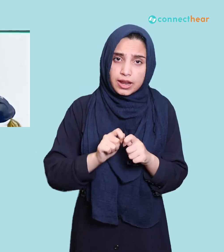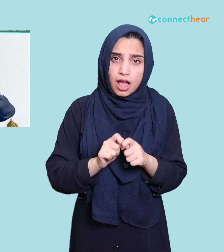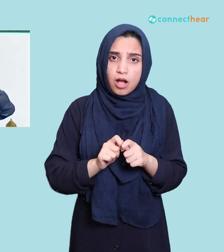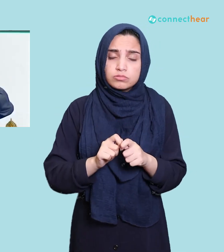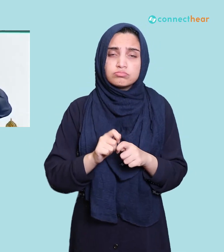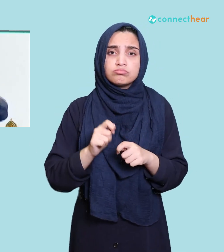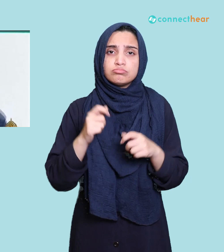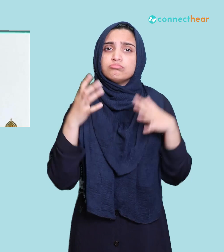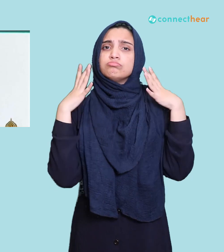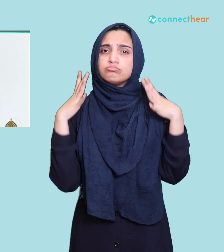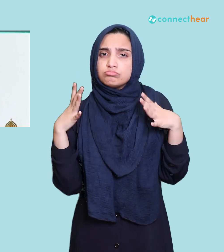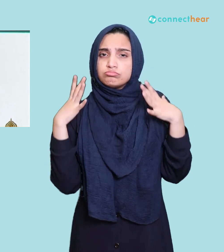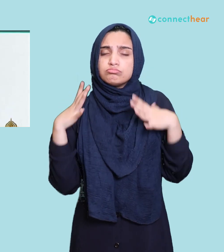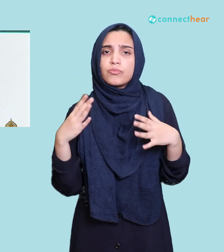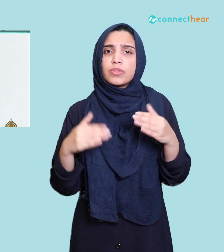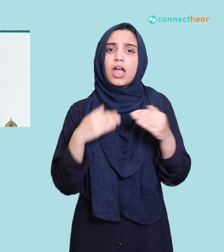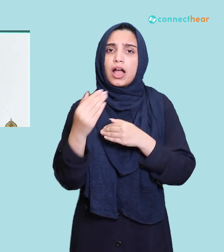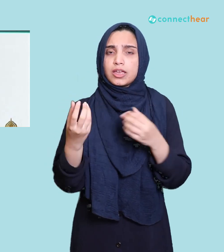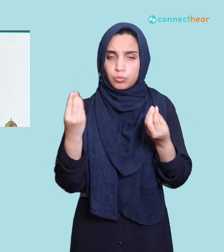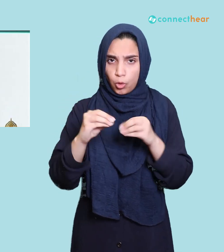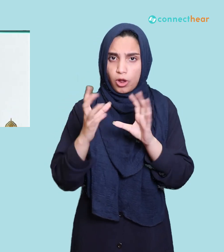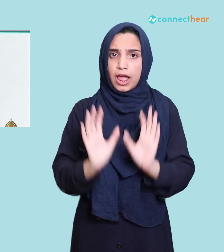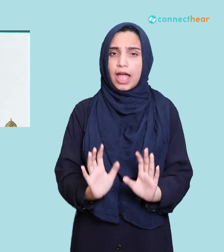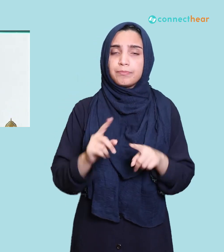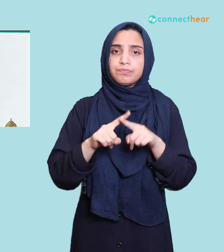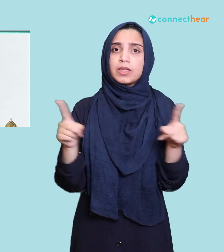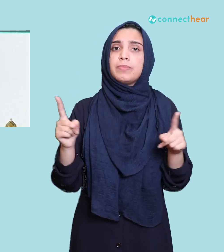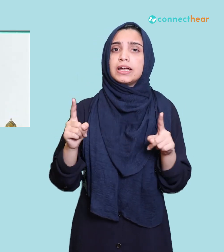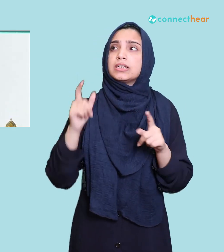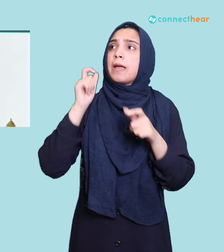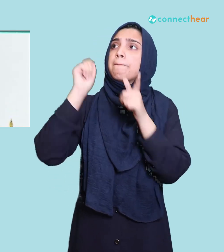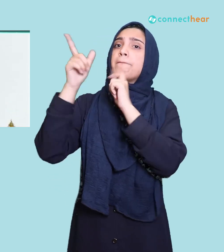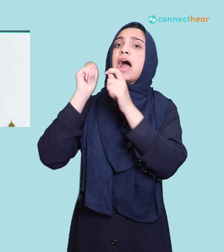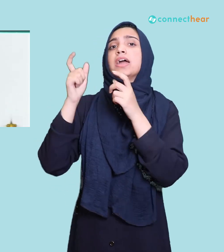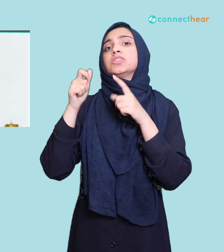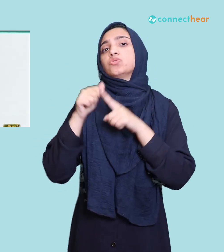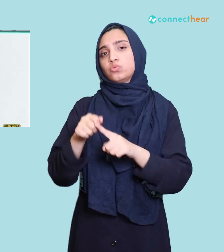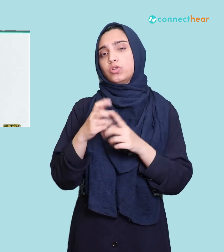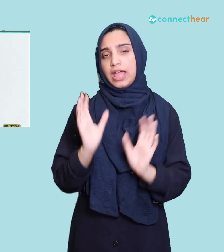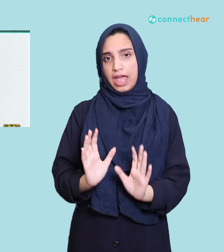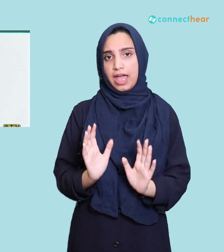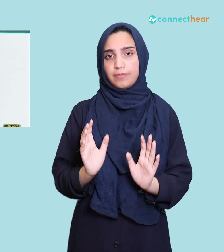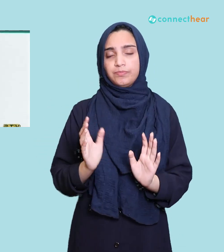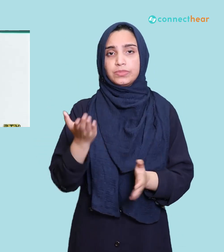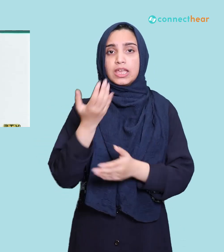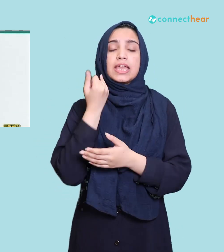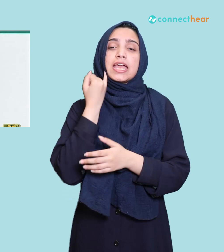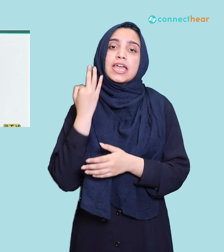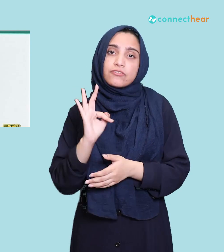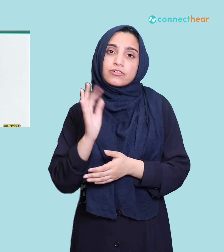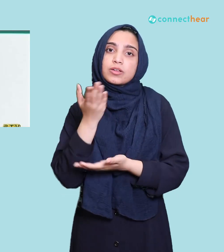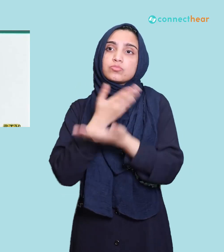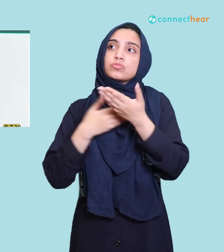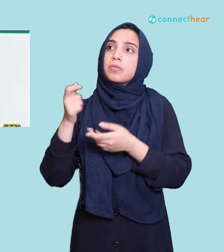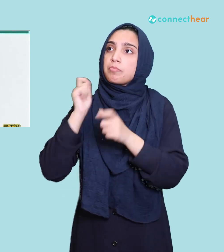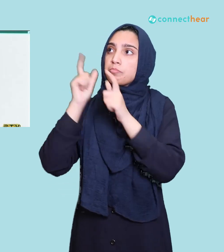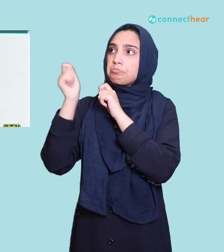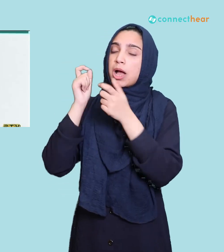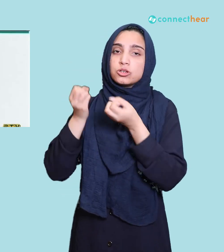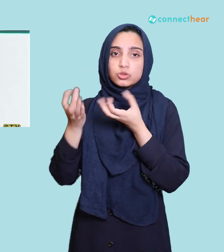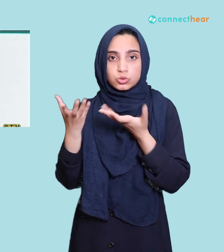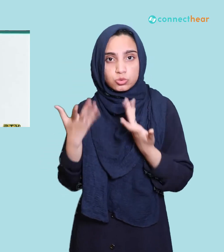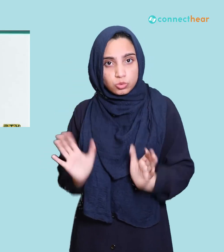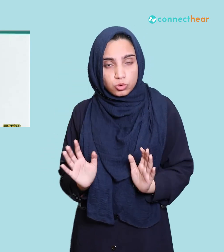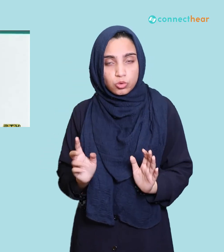ہماری کرنٹ اکاؤنٹ کے اوپر پریشر پڑے گا. ہمارے ملک سے زیادہ ڈالرز باہر جانا شروع ہو جائیں گے بنسبت اندر آنے کے. اس سے ہم